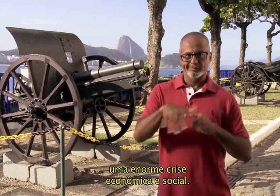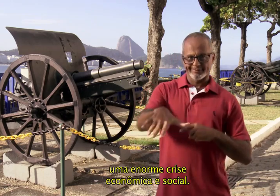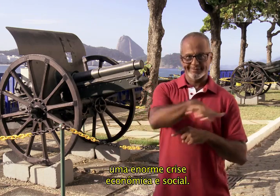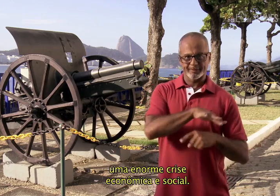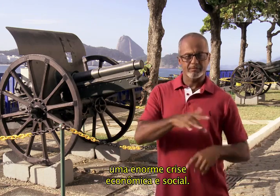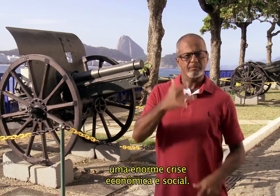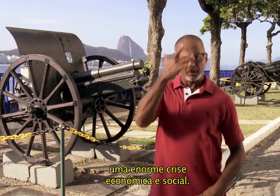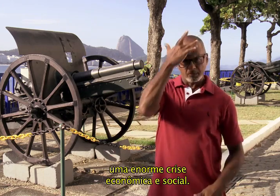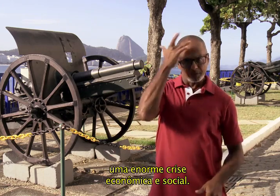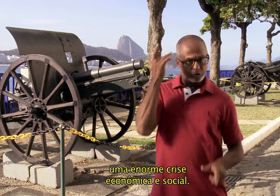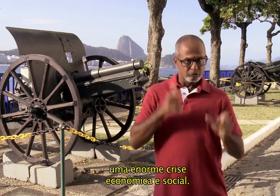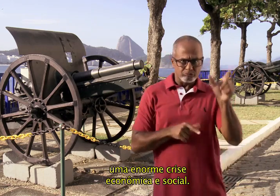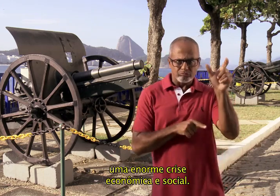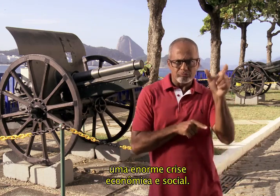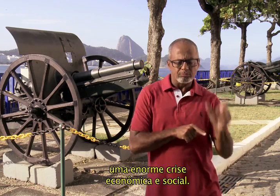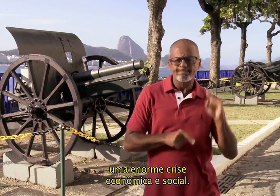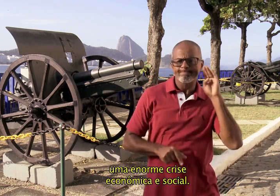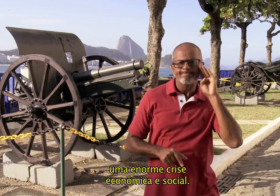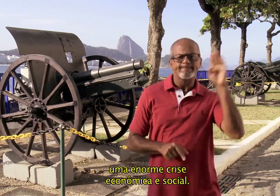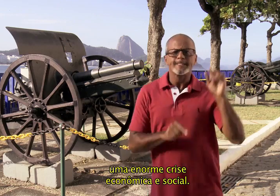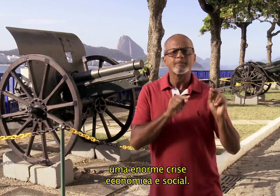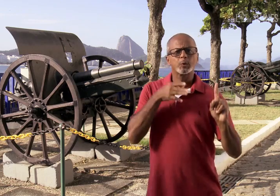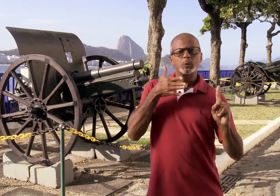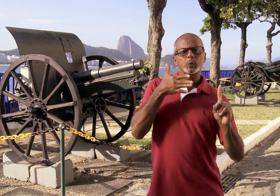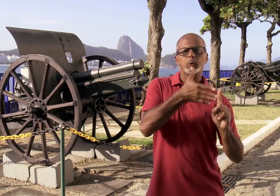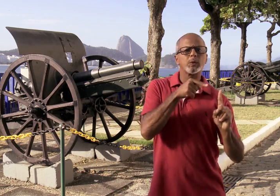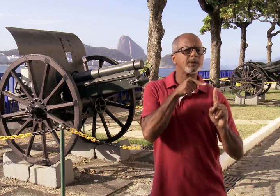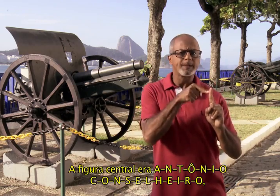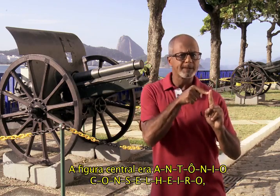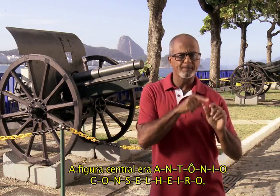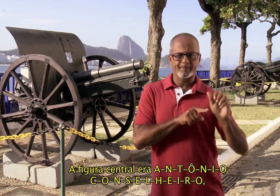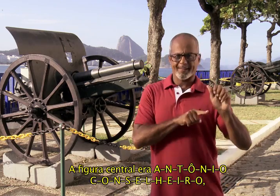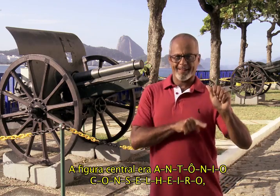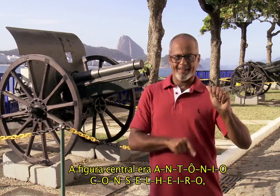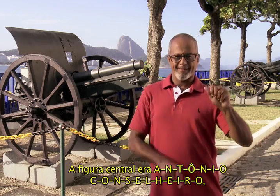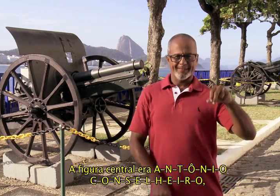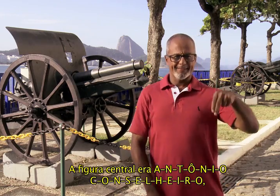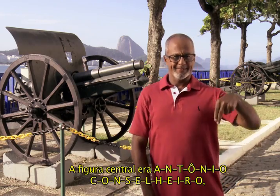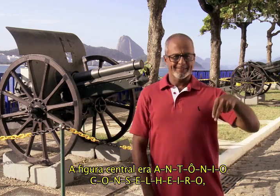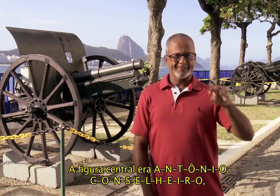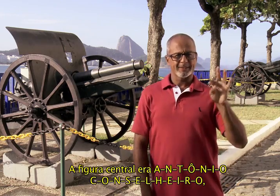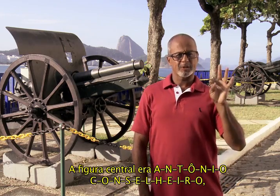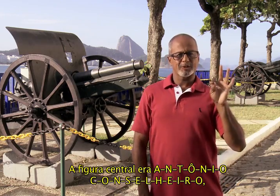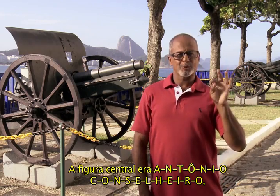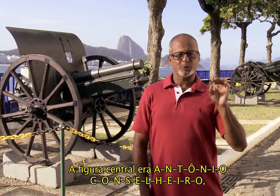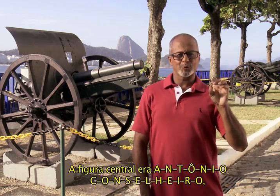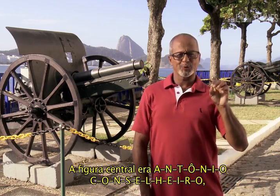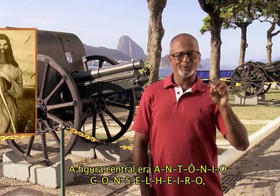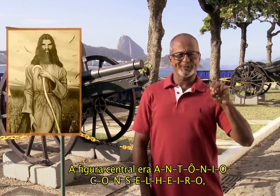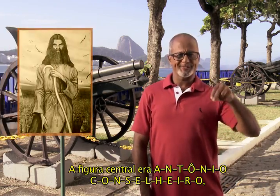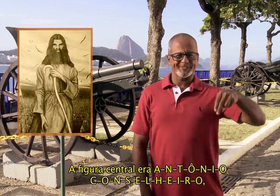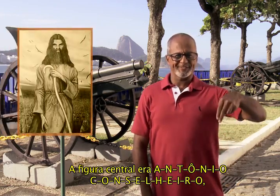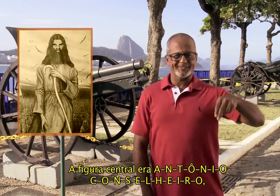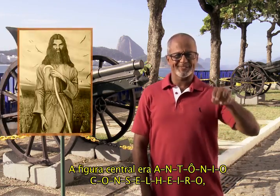crise econômica e social. A figura central era